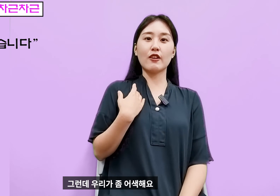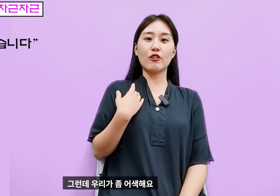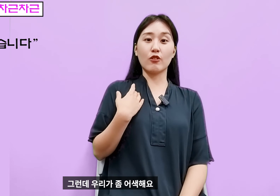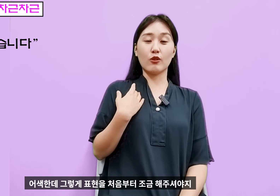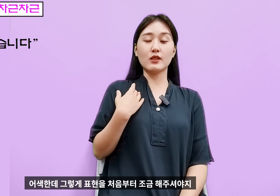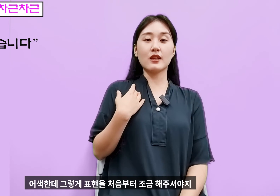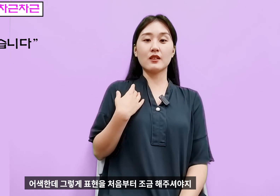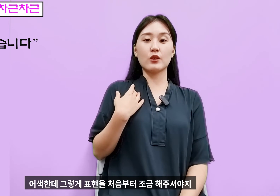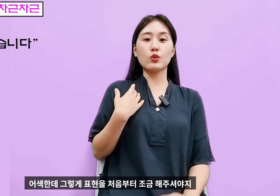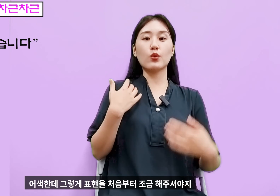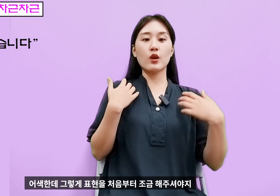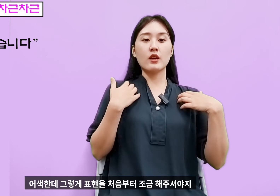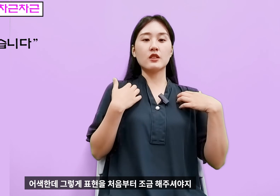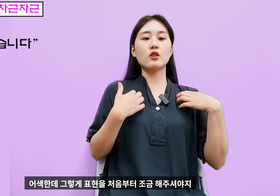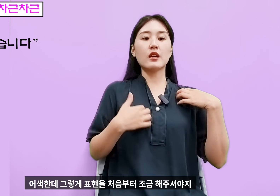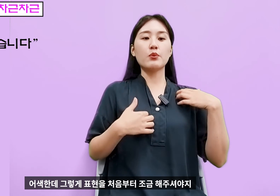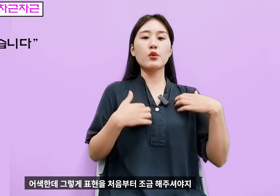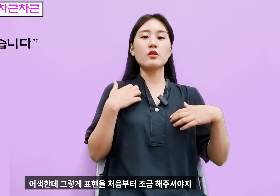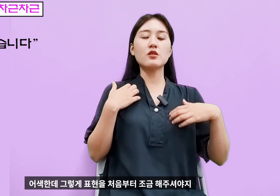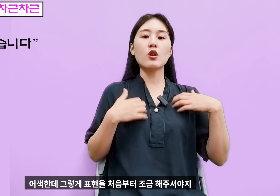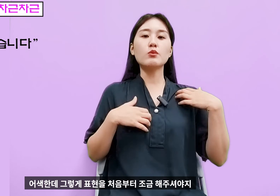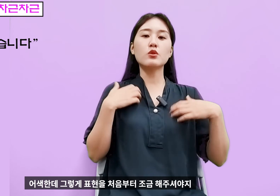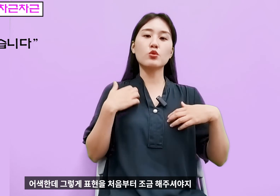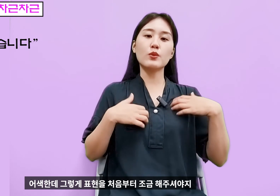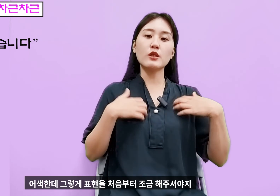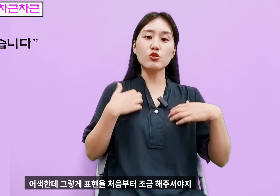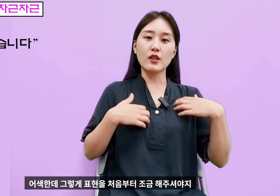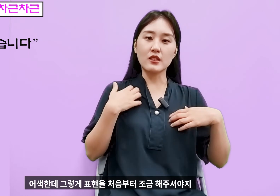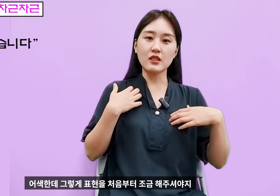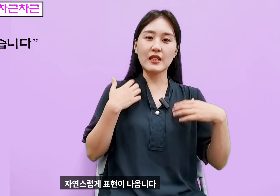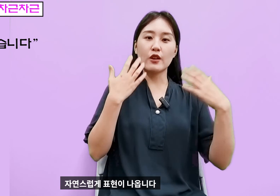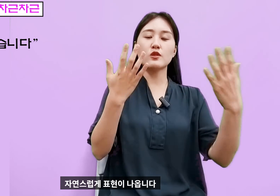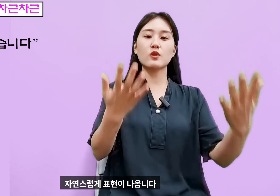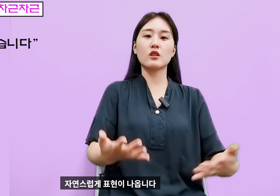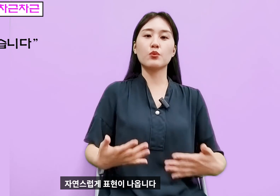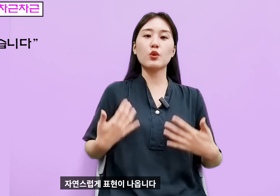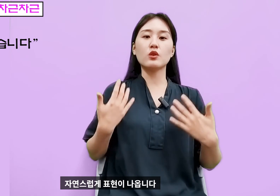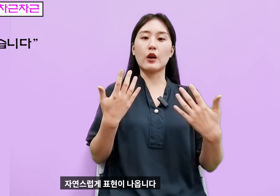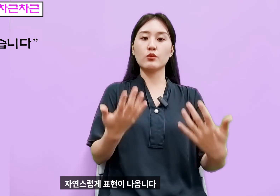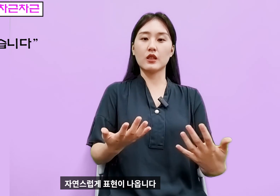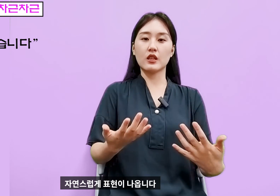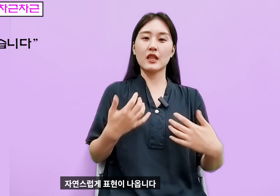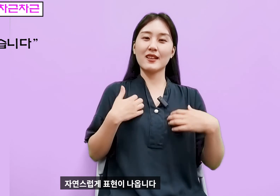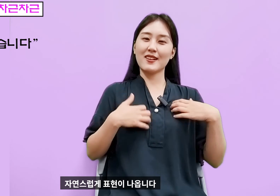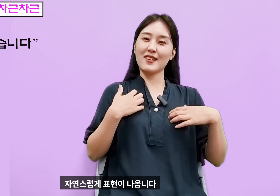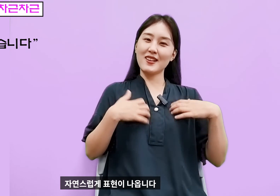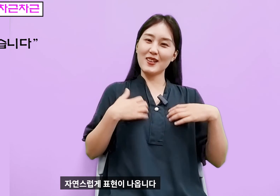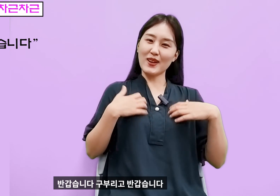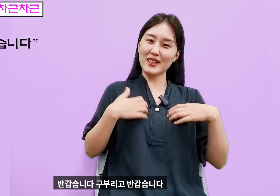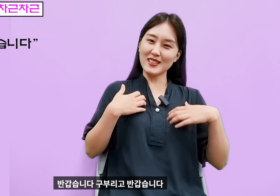어색해요. 어색한데도 그렇게 표현을 처음부터 조금 해주셔야지 자연스럽게 그 표현이 나옵니다.